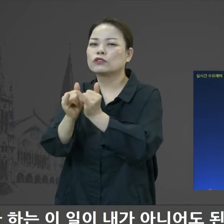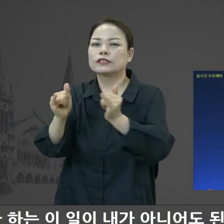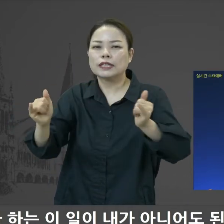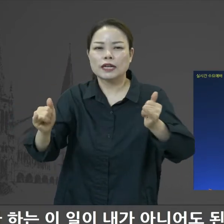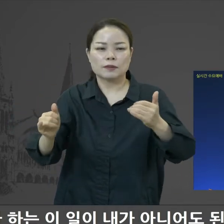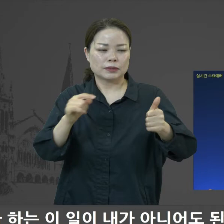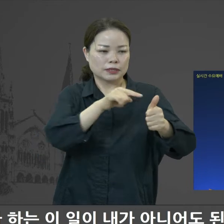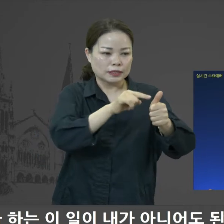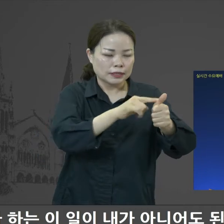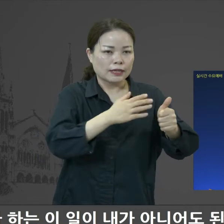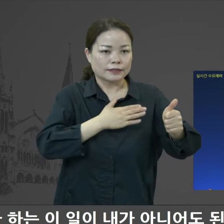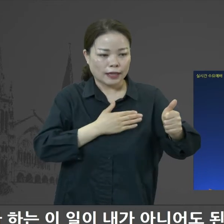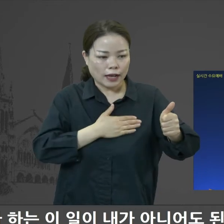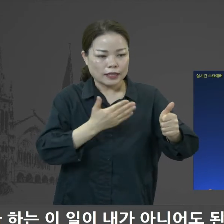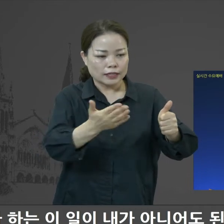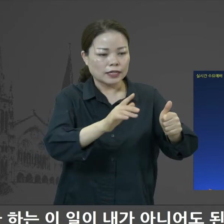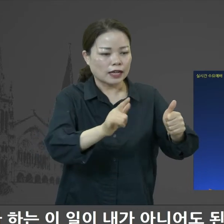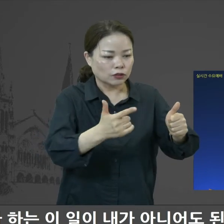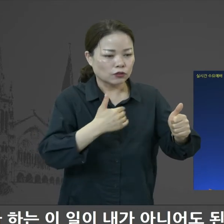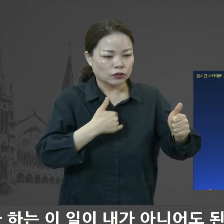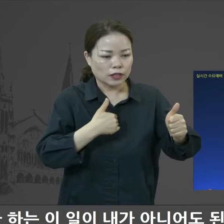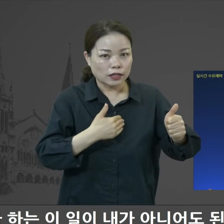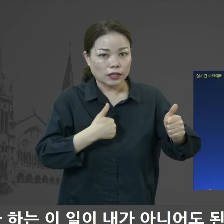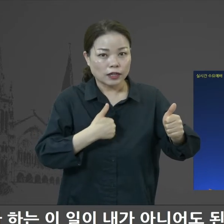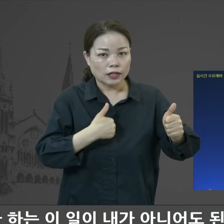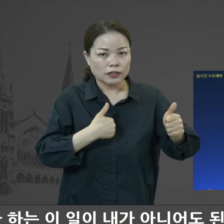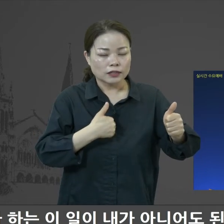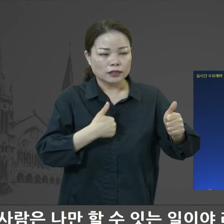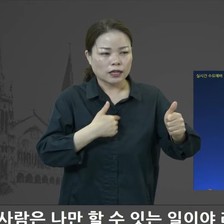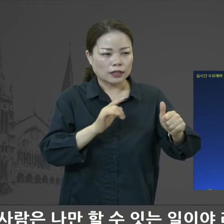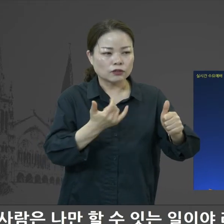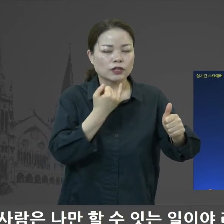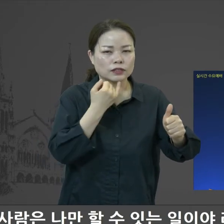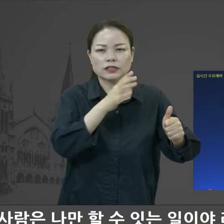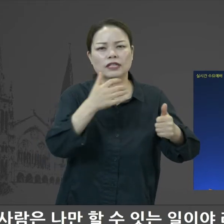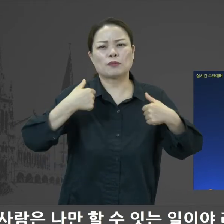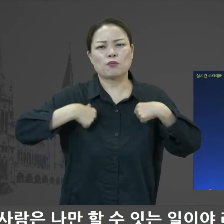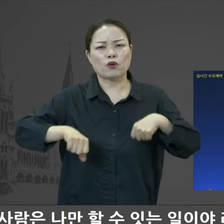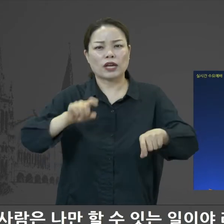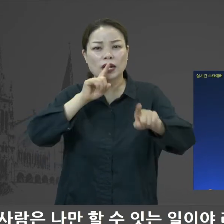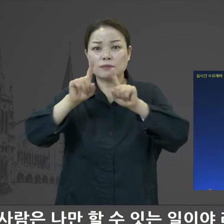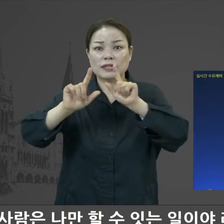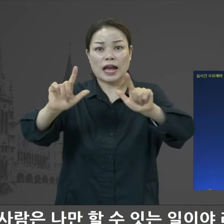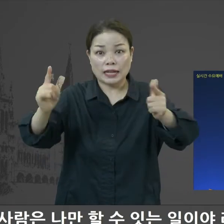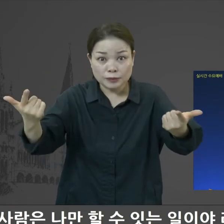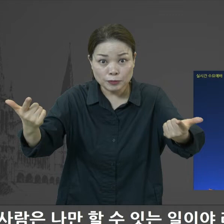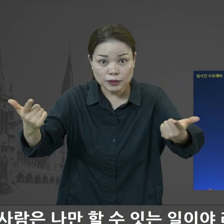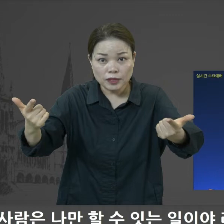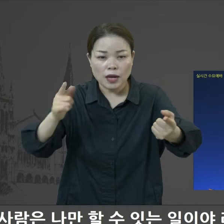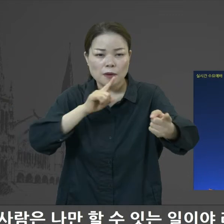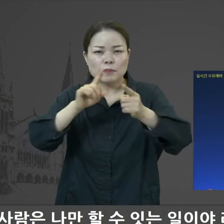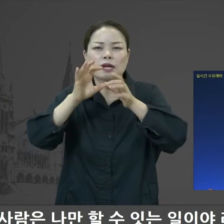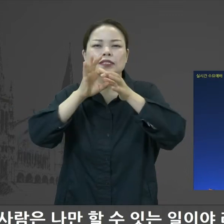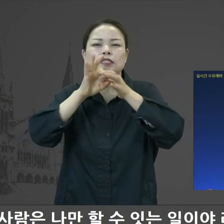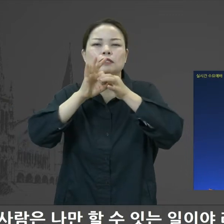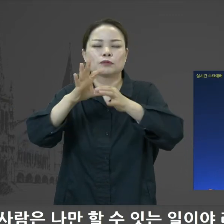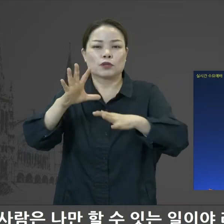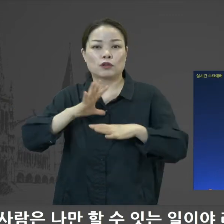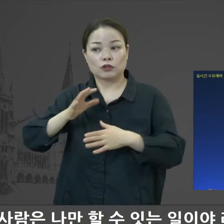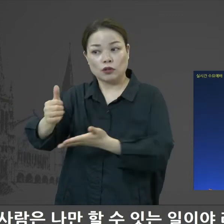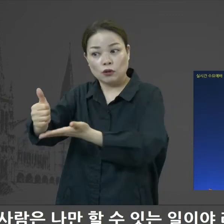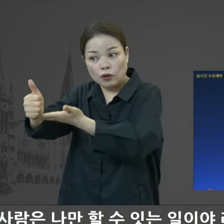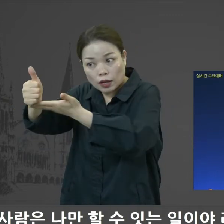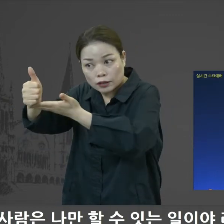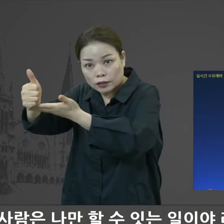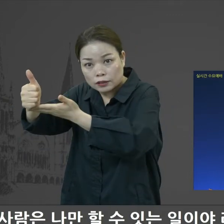내가 아니어도 할 수 있다. 그러면 이 일을 포기하라는 뜻인가요? 아니요. 말씀을 통해 하나님 경외하기를